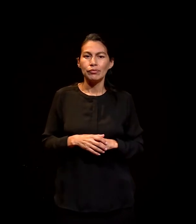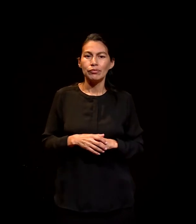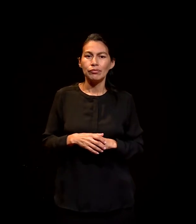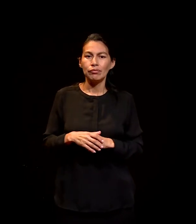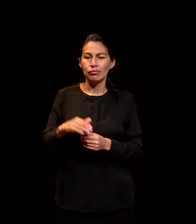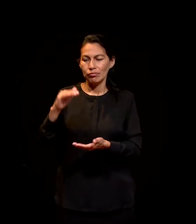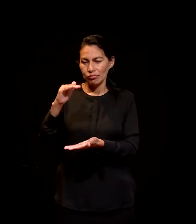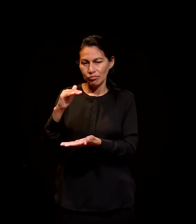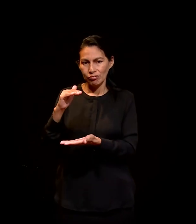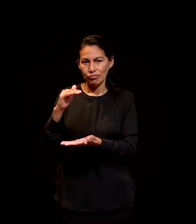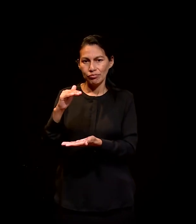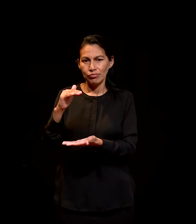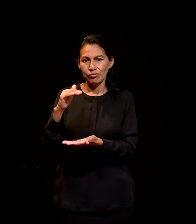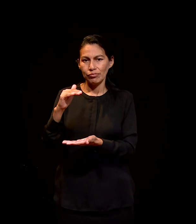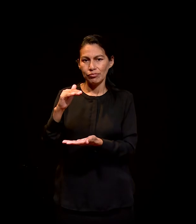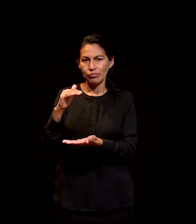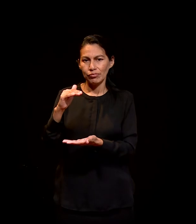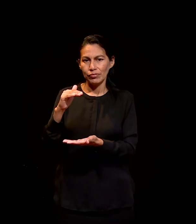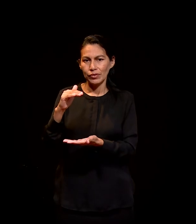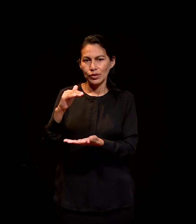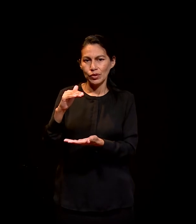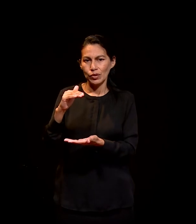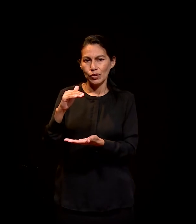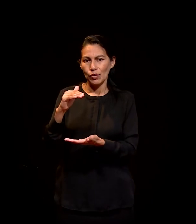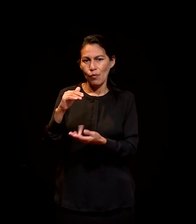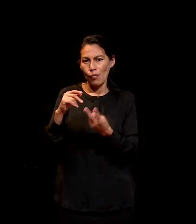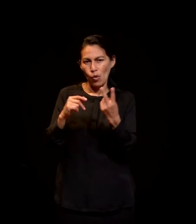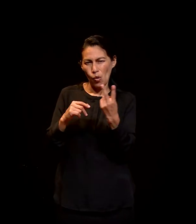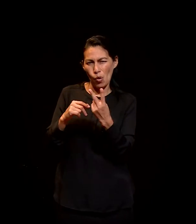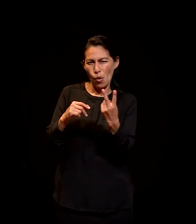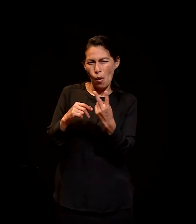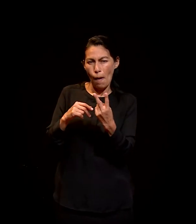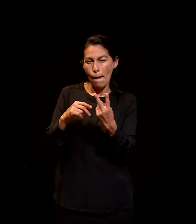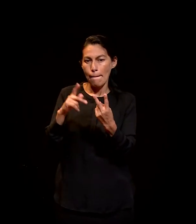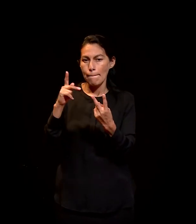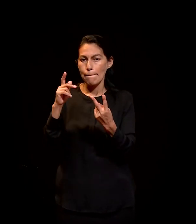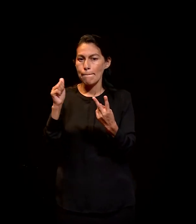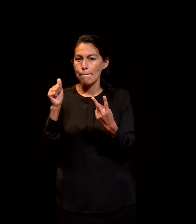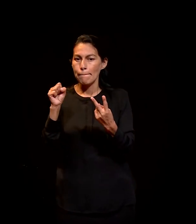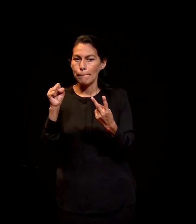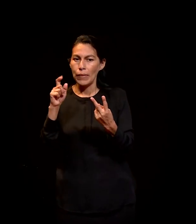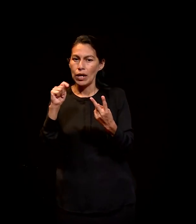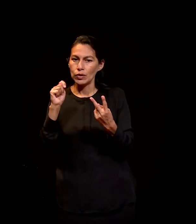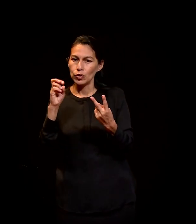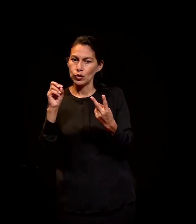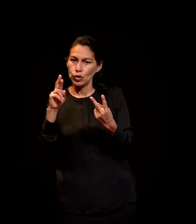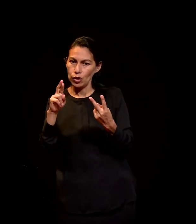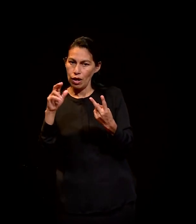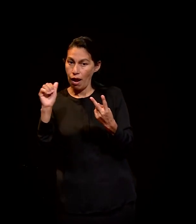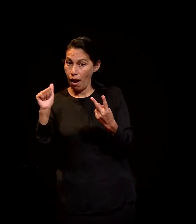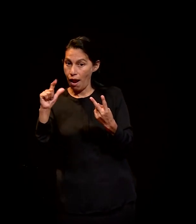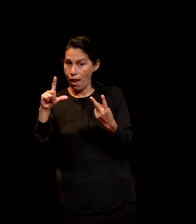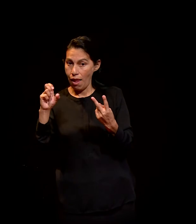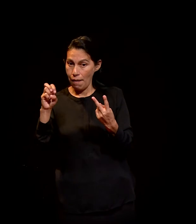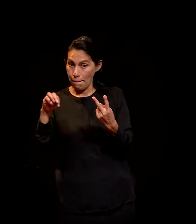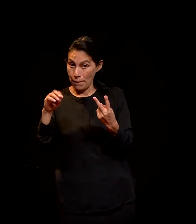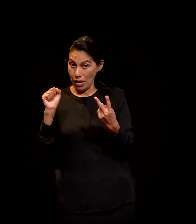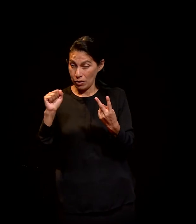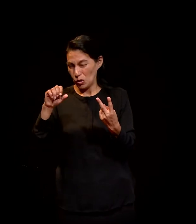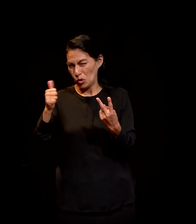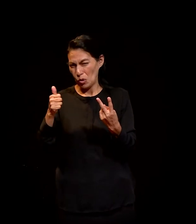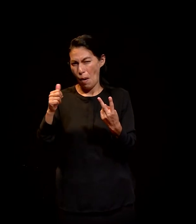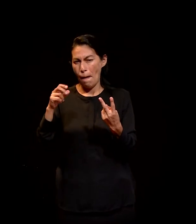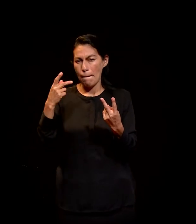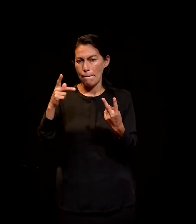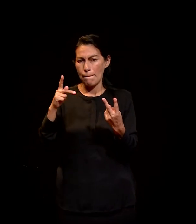este chorro de una cruza de un pastor alemán y un pastor belga y pues ahí voy